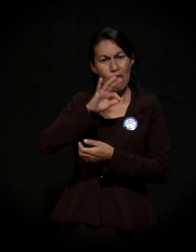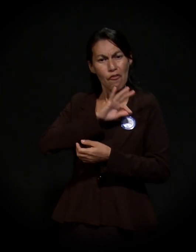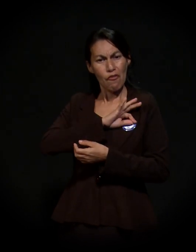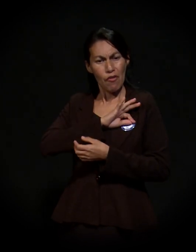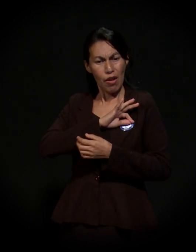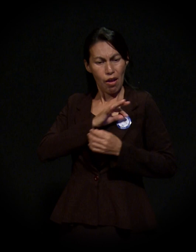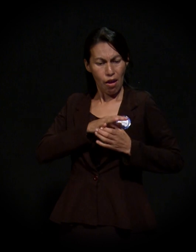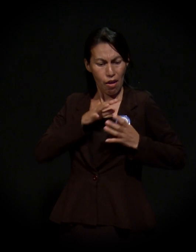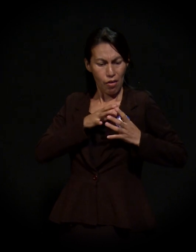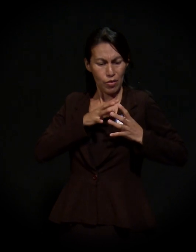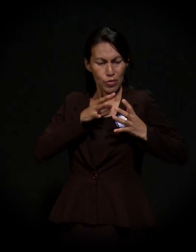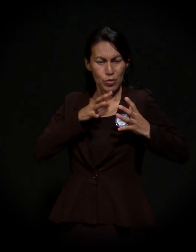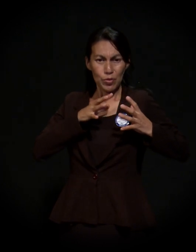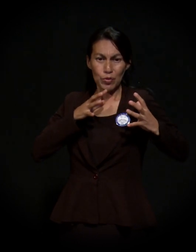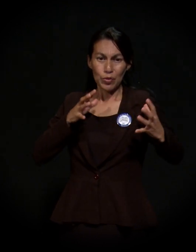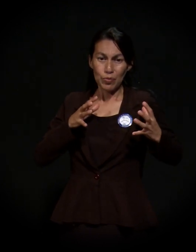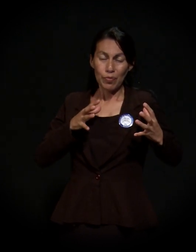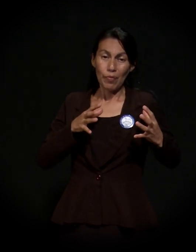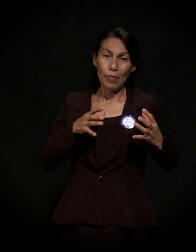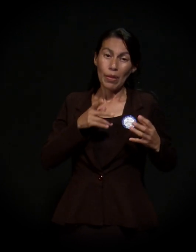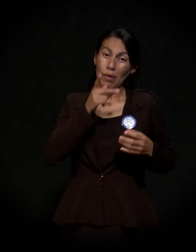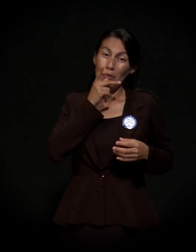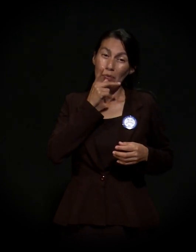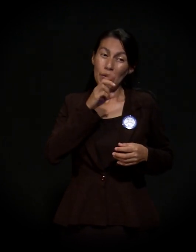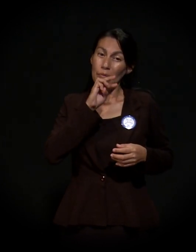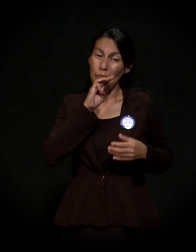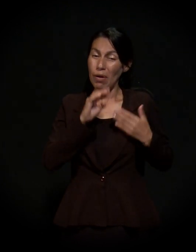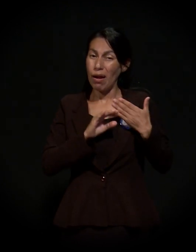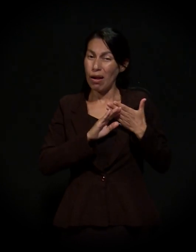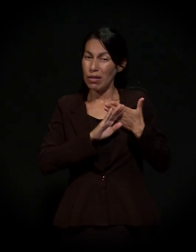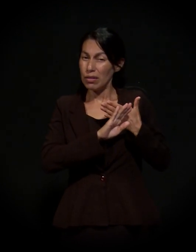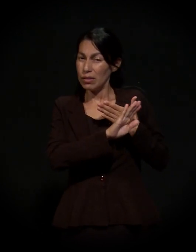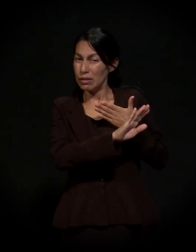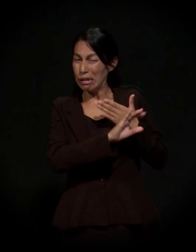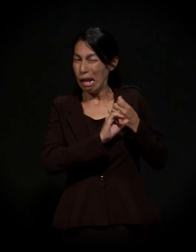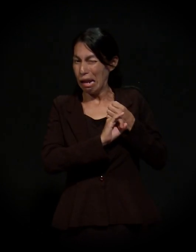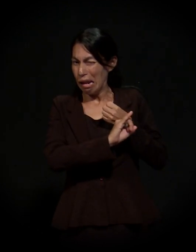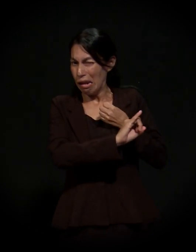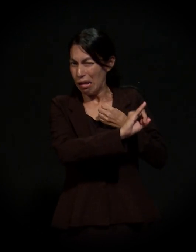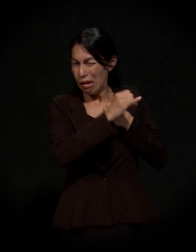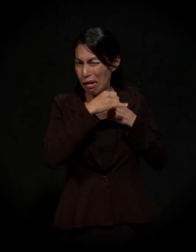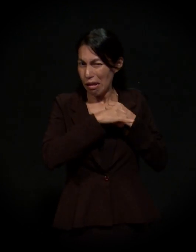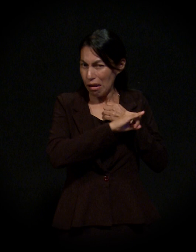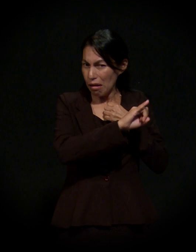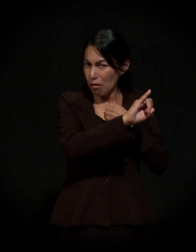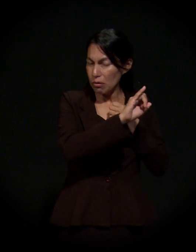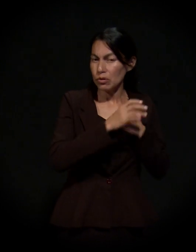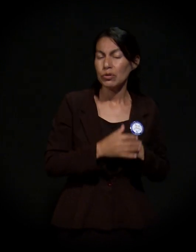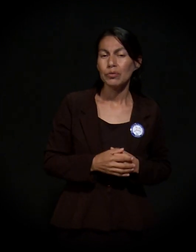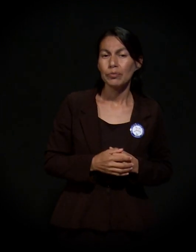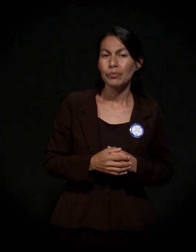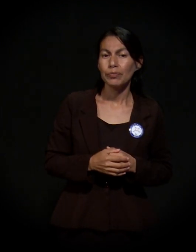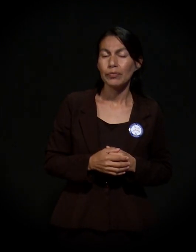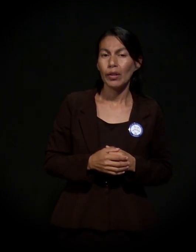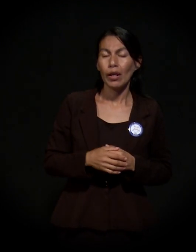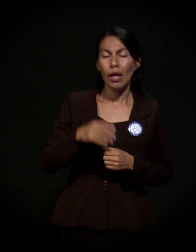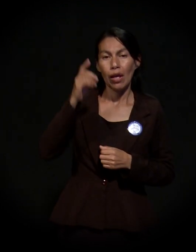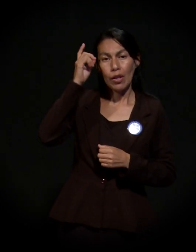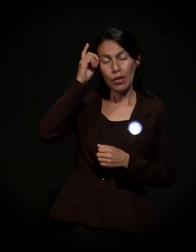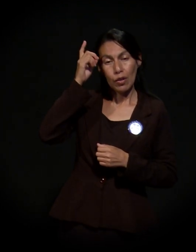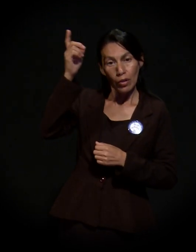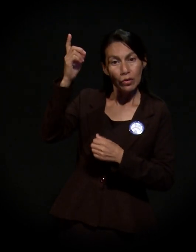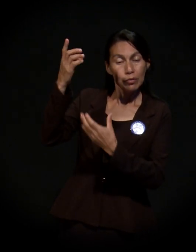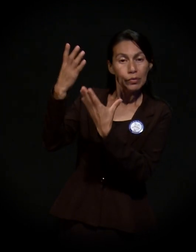estar lejos de mis padres y Dios me fue enseñando